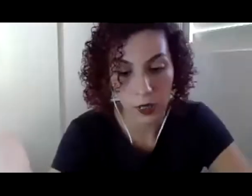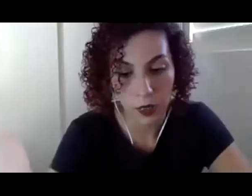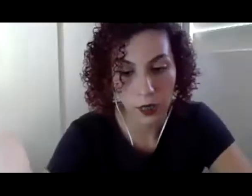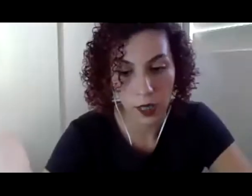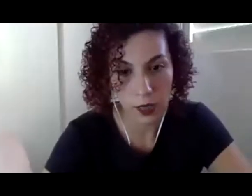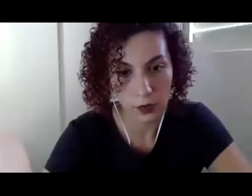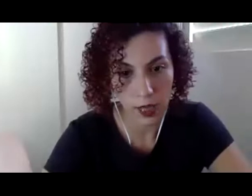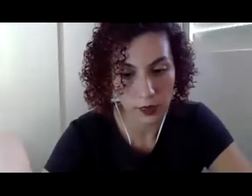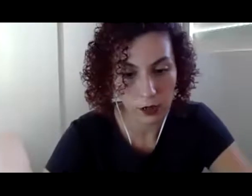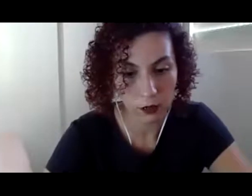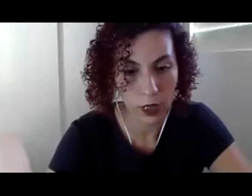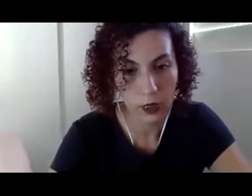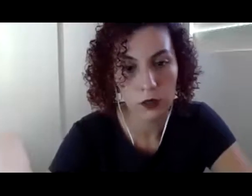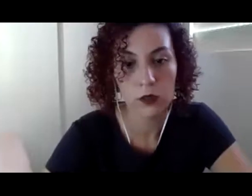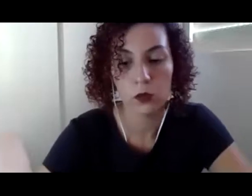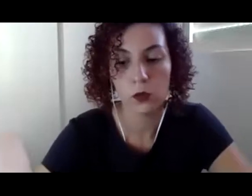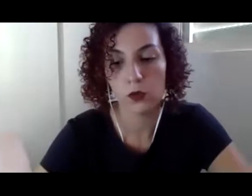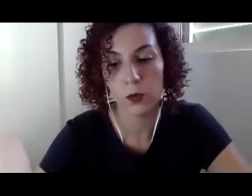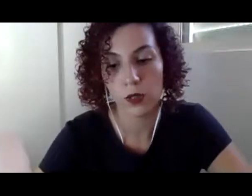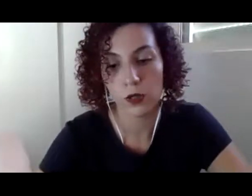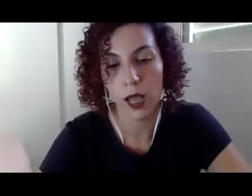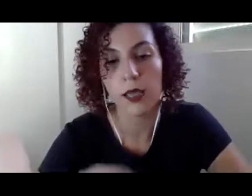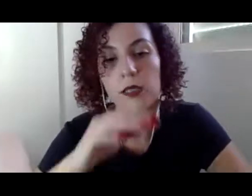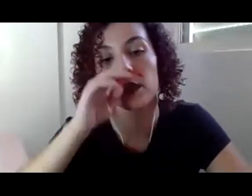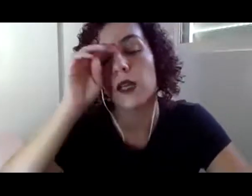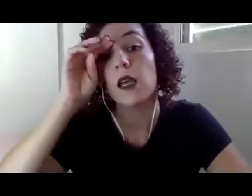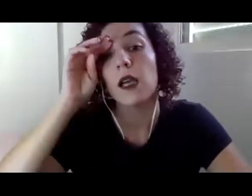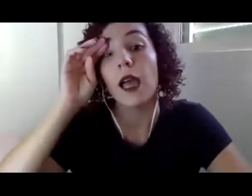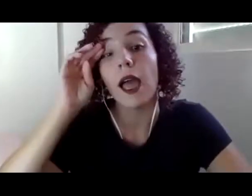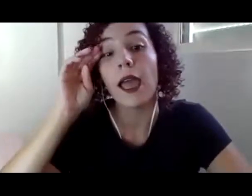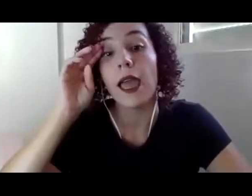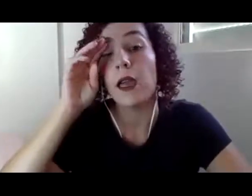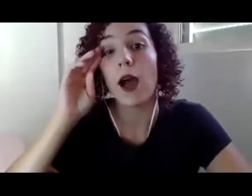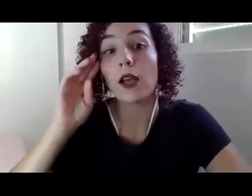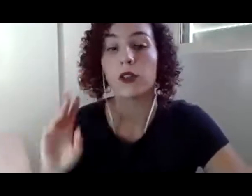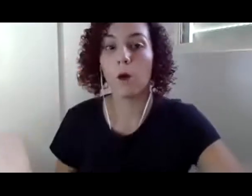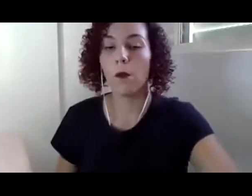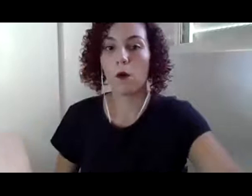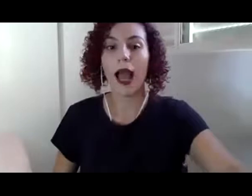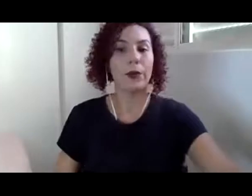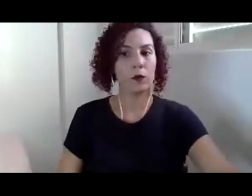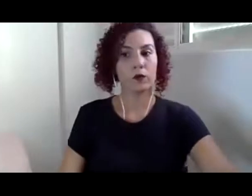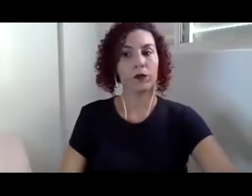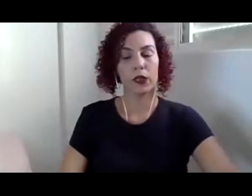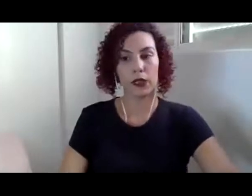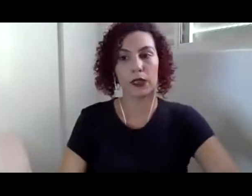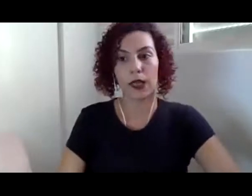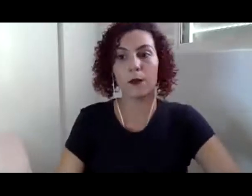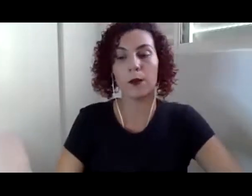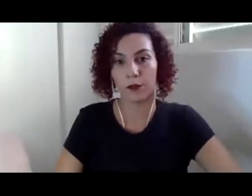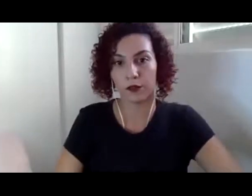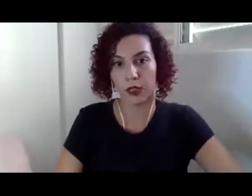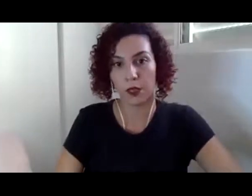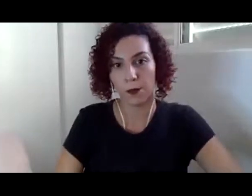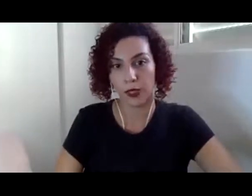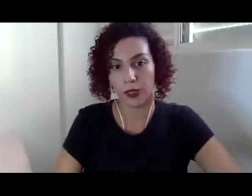a ASMIG, que é a Associação, né, de Surdos de Minas Gerais. Eu acho que é um bom caminho, assim,